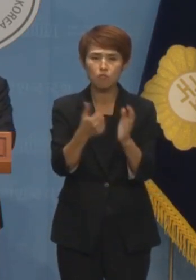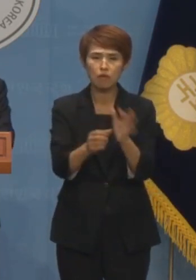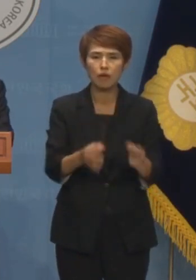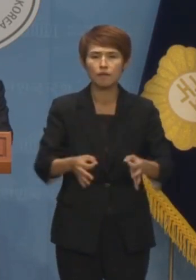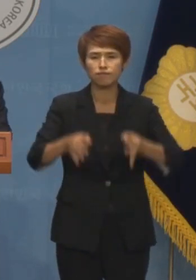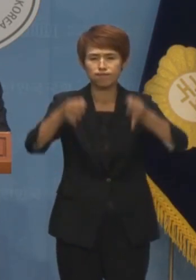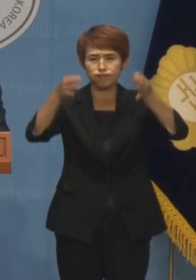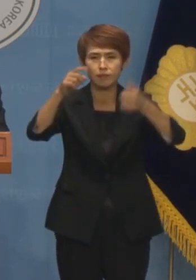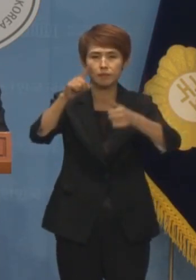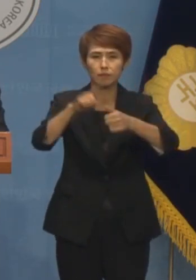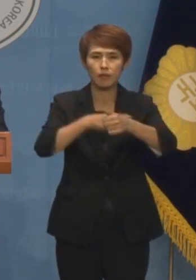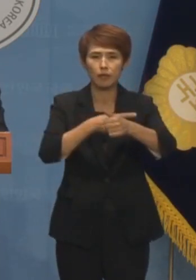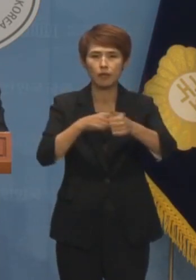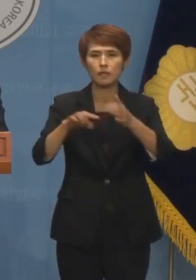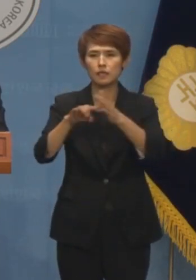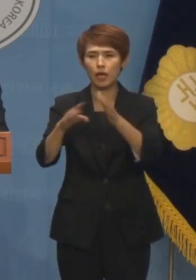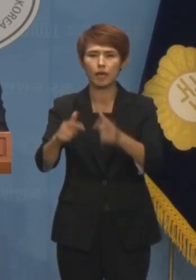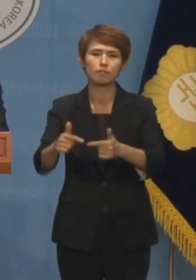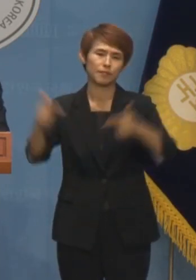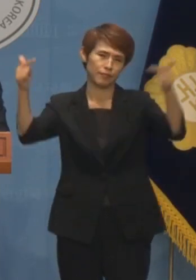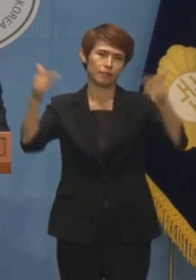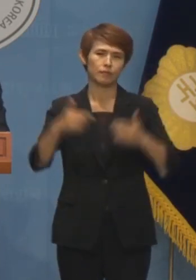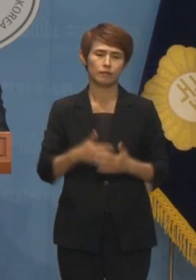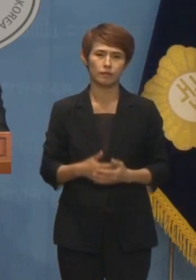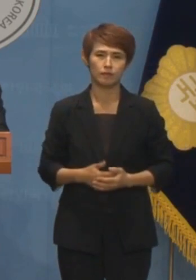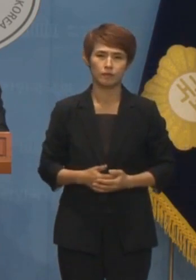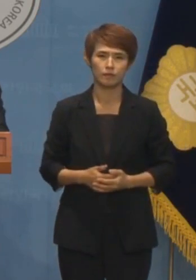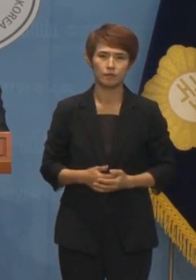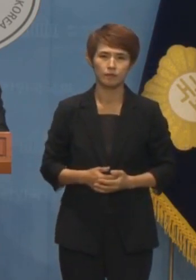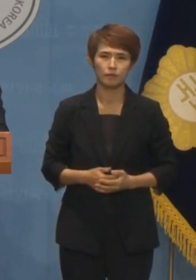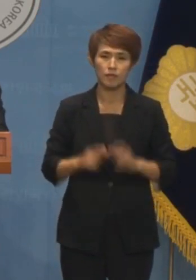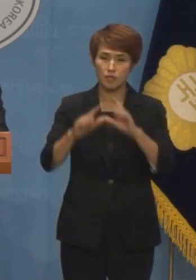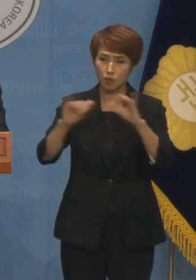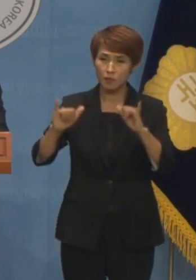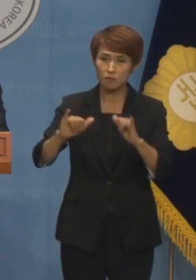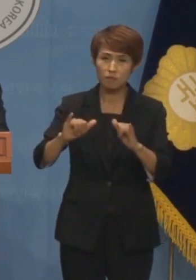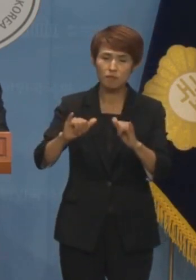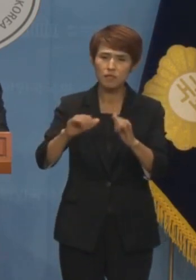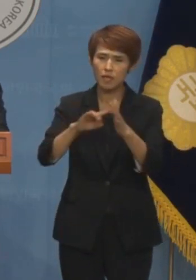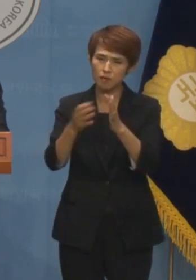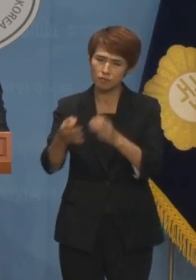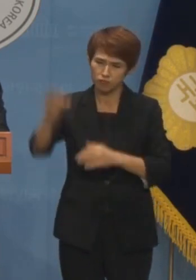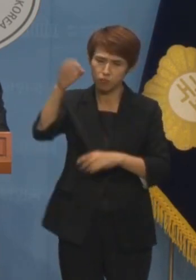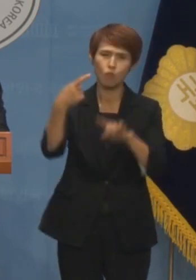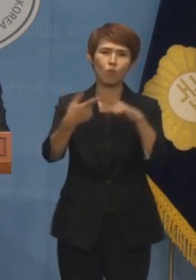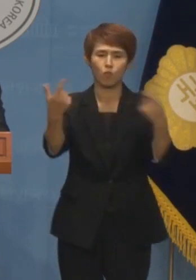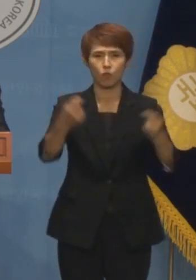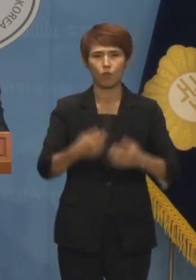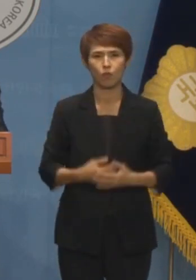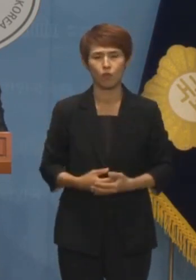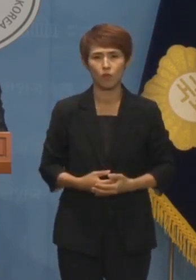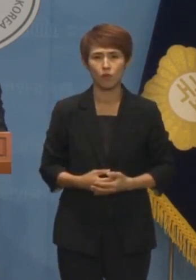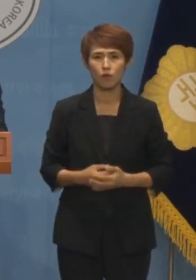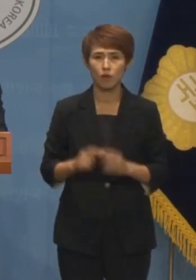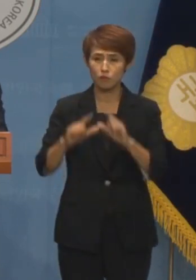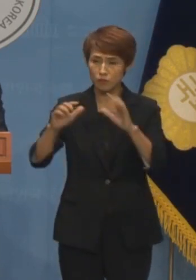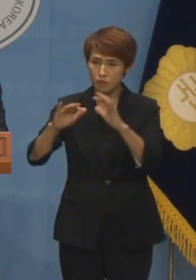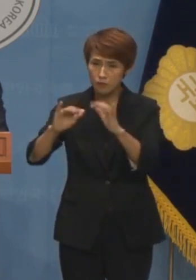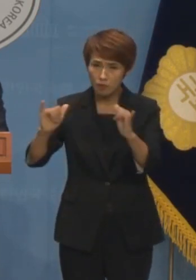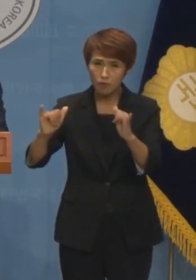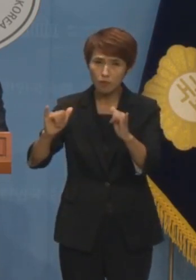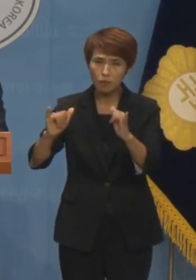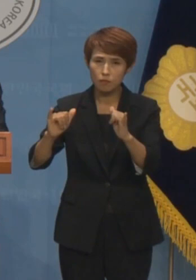따른 부가가치 세수의 급증과 같은 사실상의 서민 증세입니다. 서민들의 호주머니를